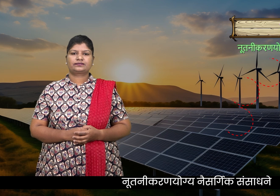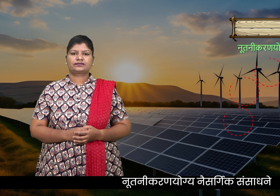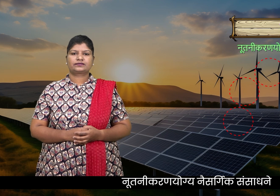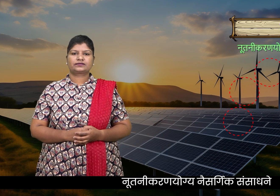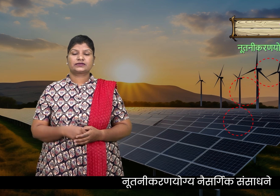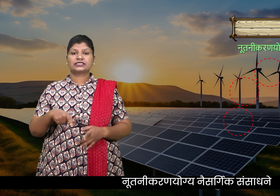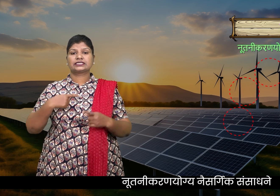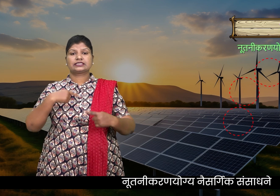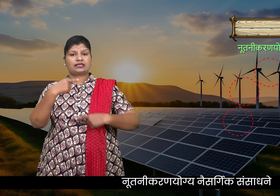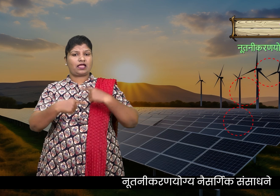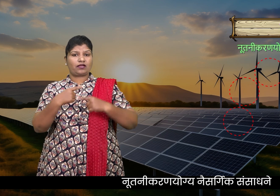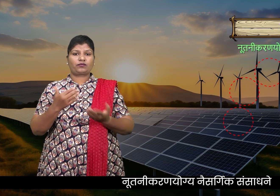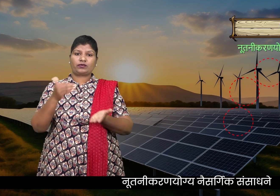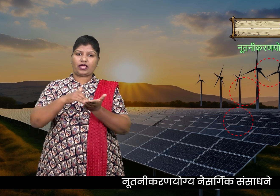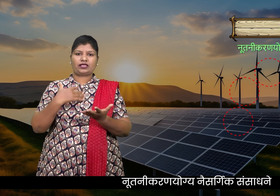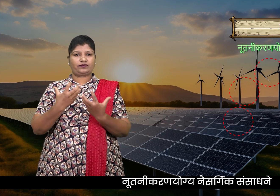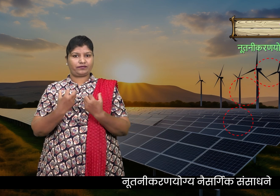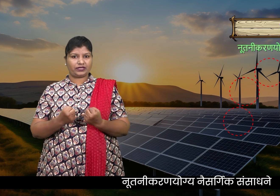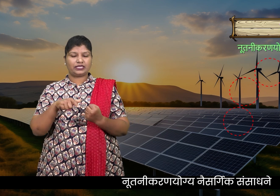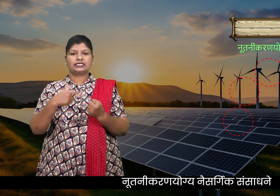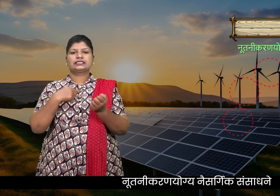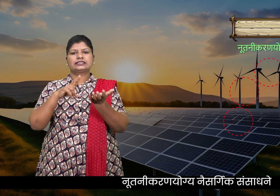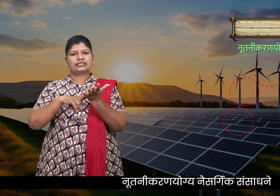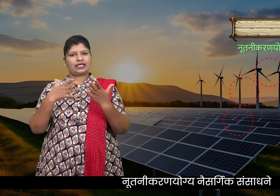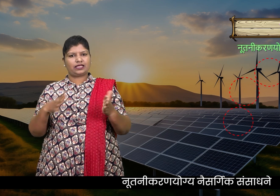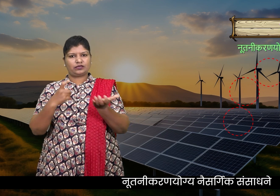नूतनीकरण्यास योग्य नैसर्गिक संसाधने,